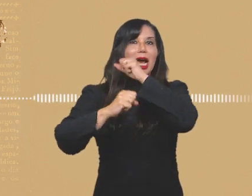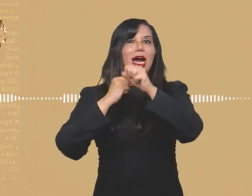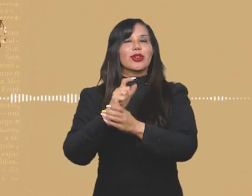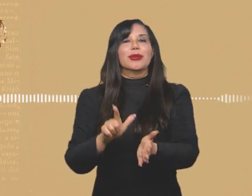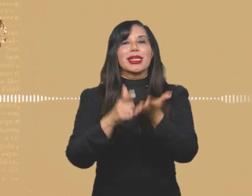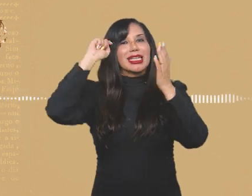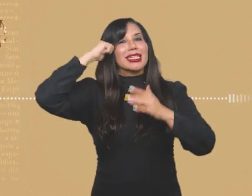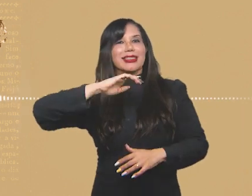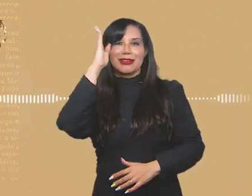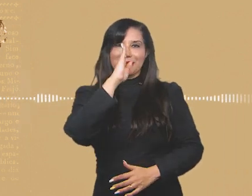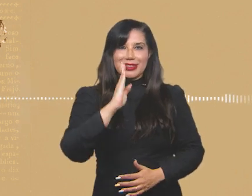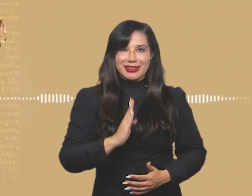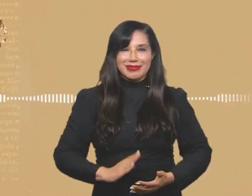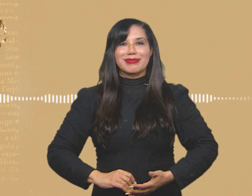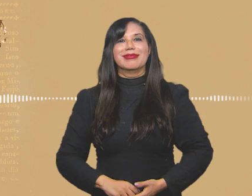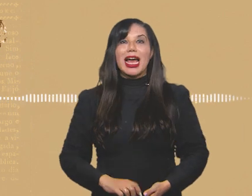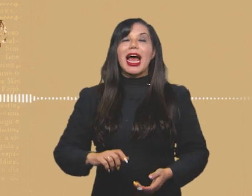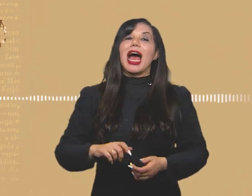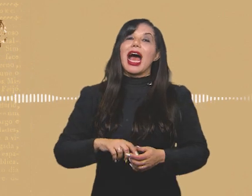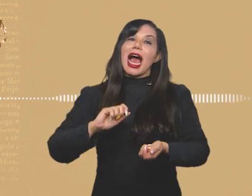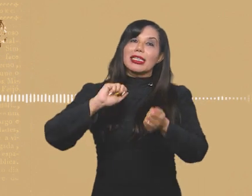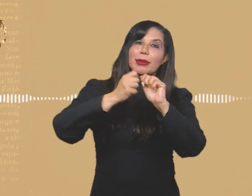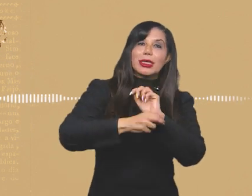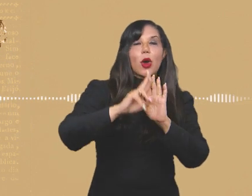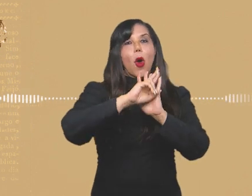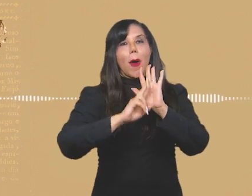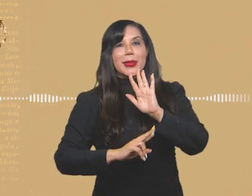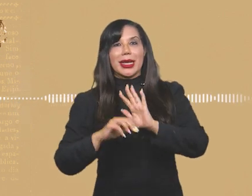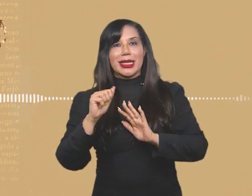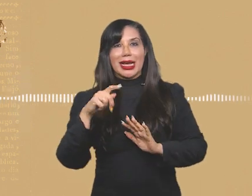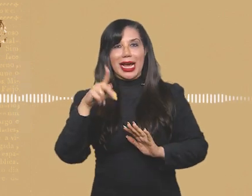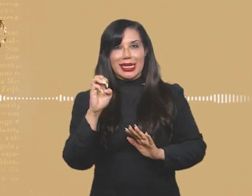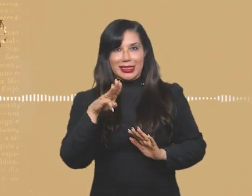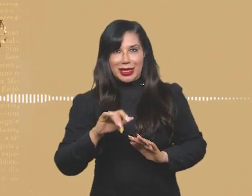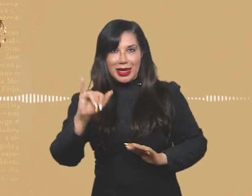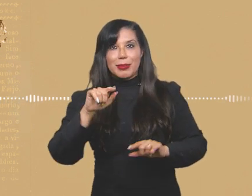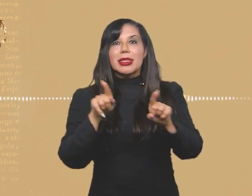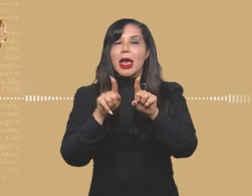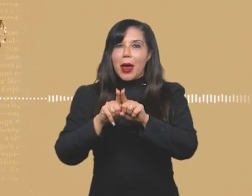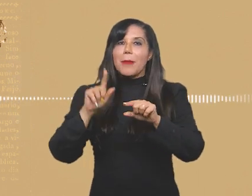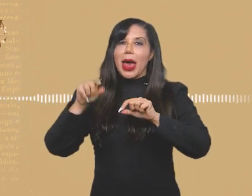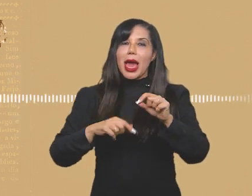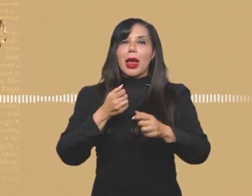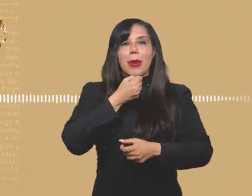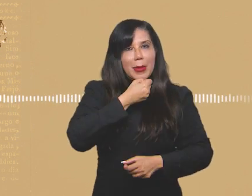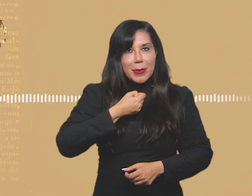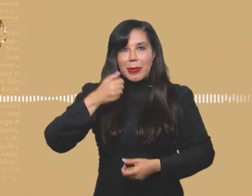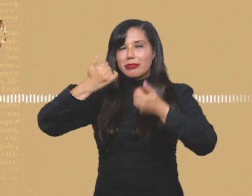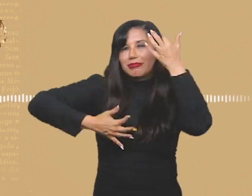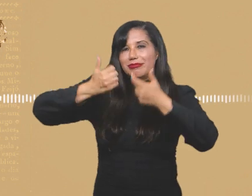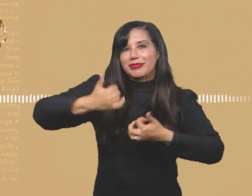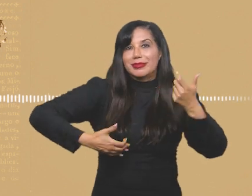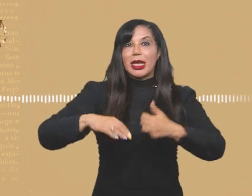imprensa negra no Brasil. A adaptação, roteiro e montagem são de Akemi Tahara. Ela também participou da locução